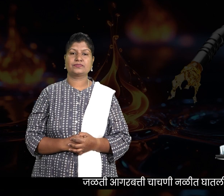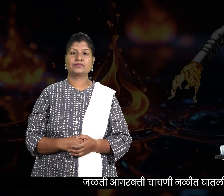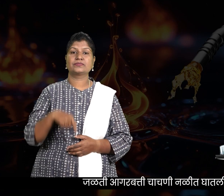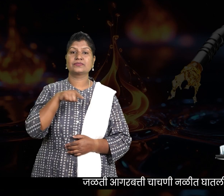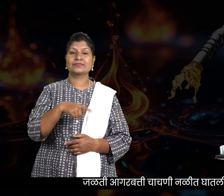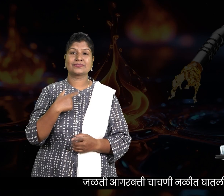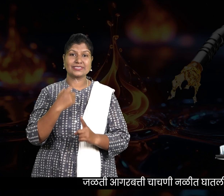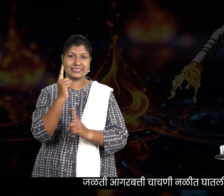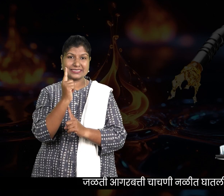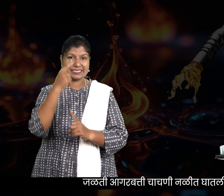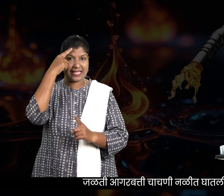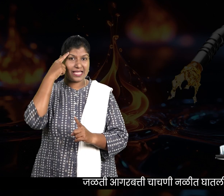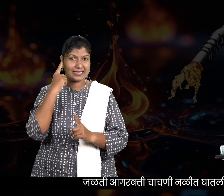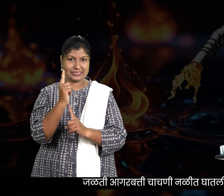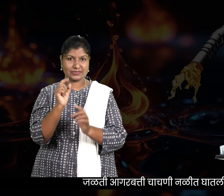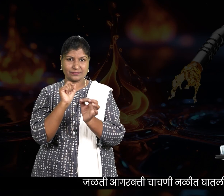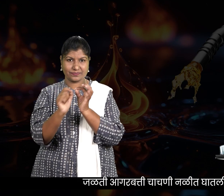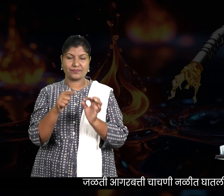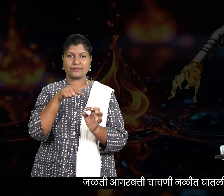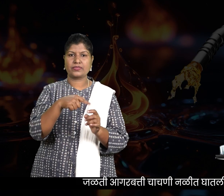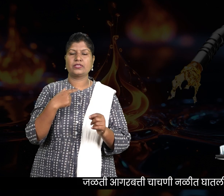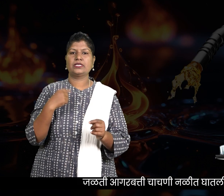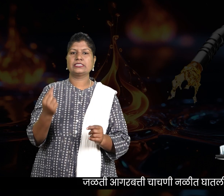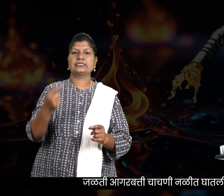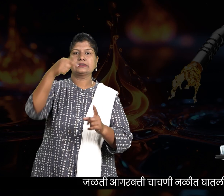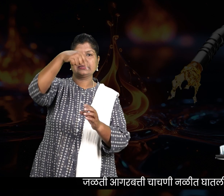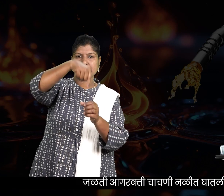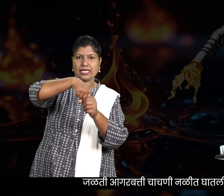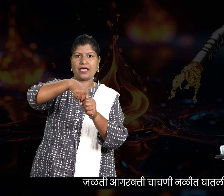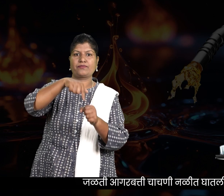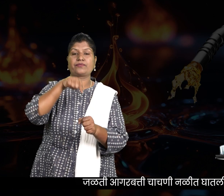जळती अगरबत्ती चाचणी नळीत घातली जाते.